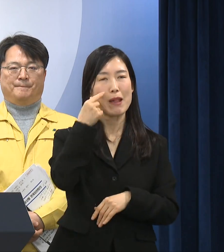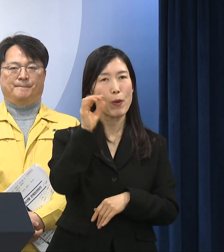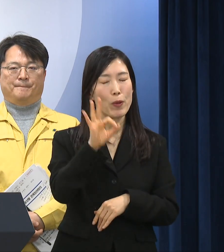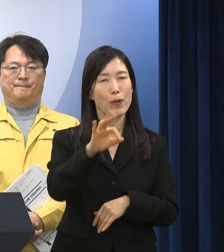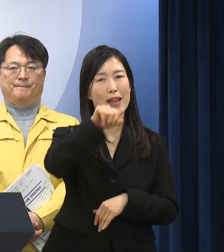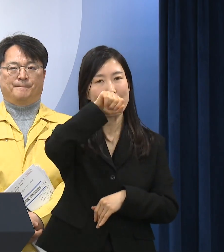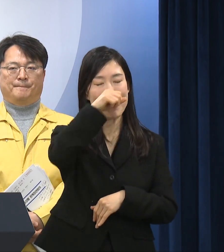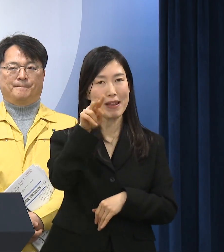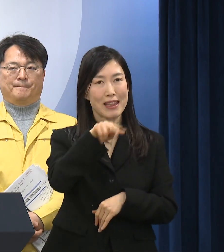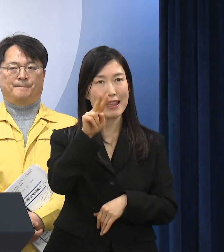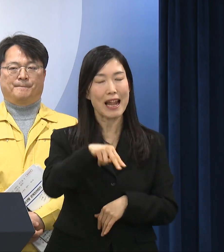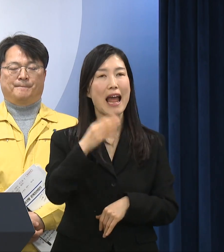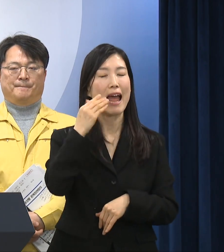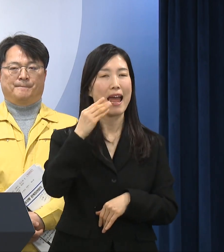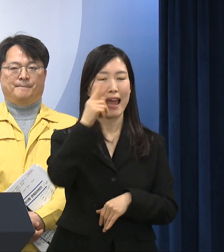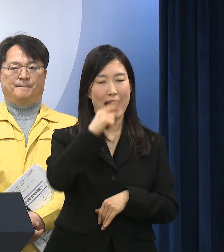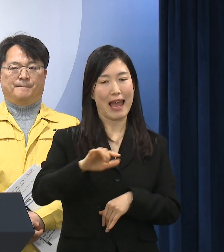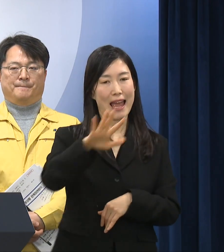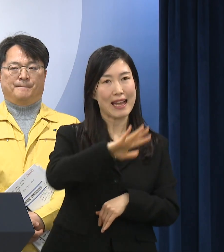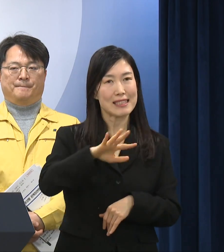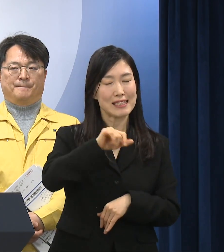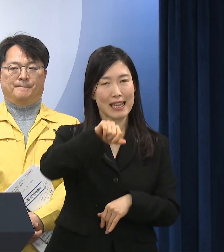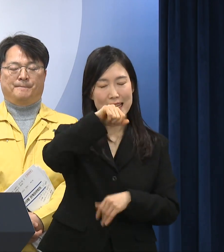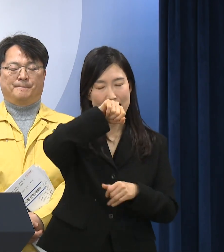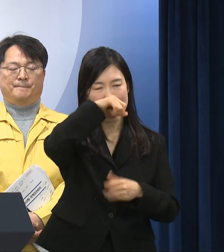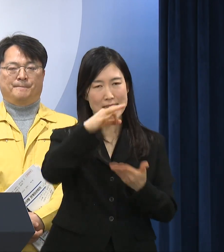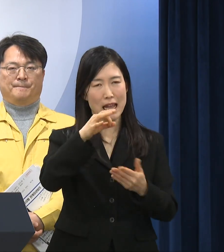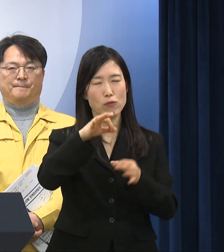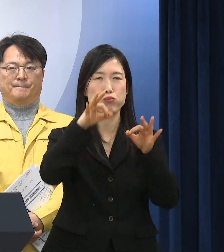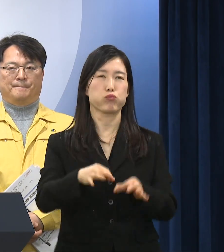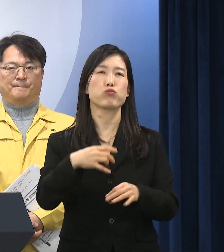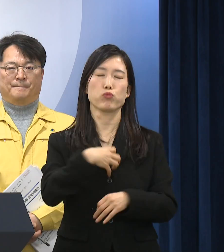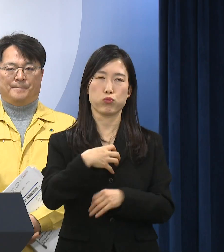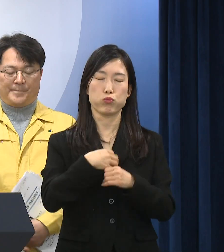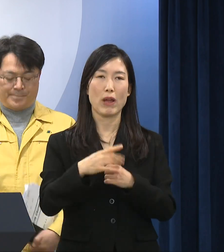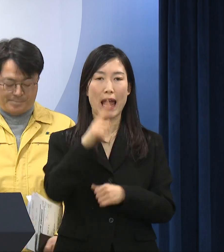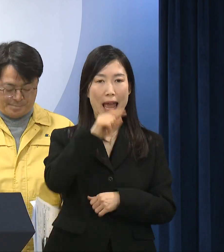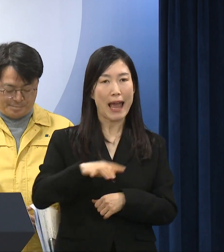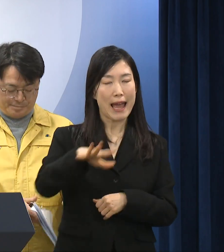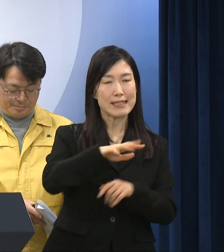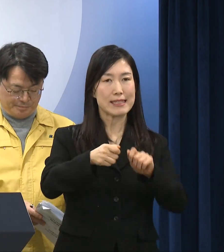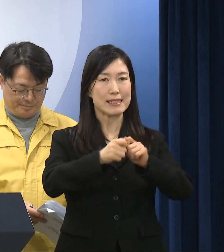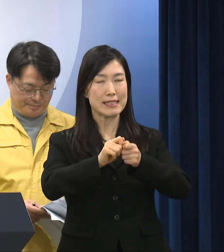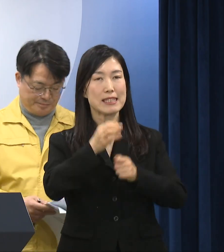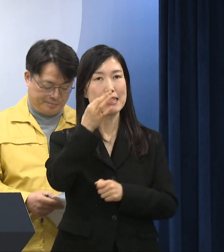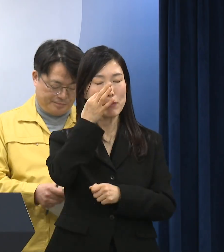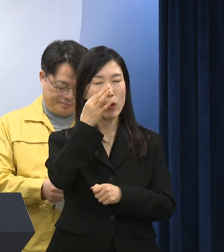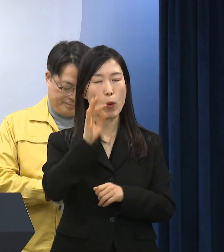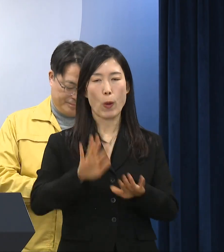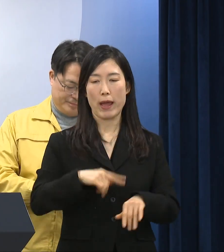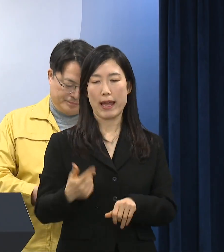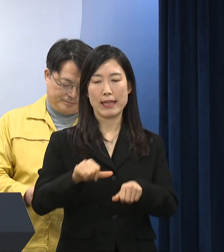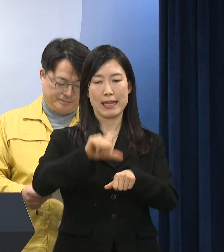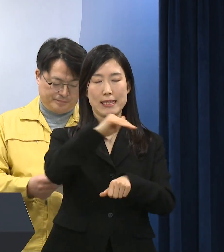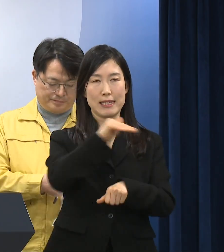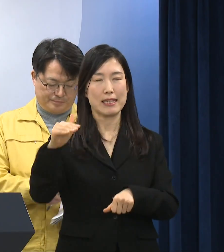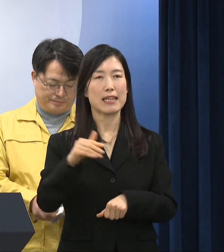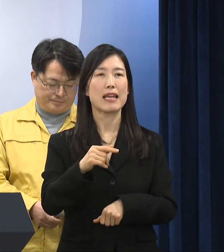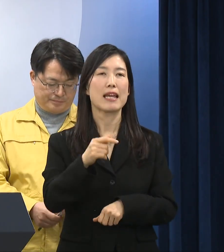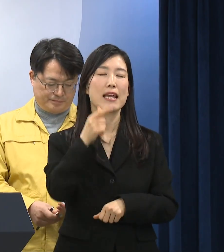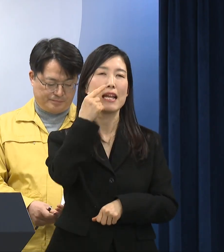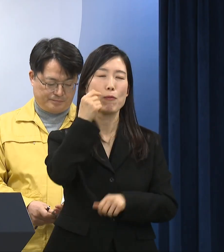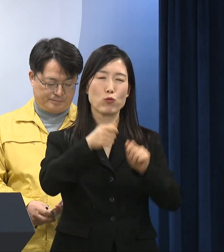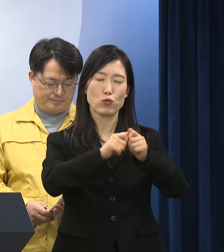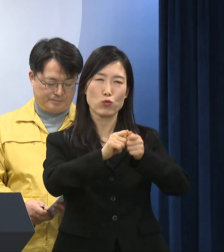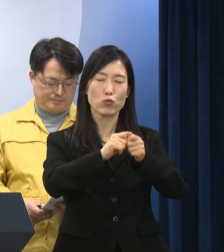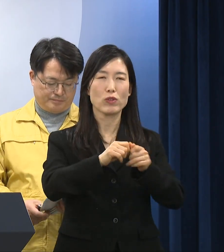대만 달러 등 아시아 신흥국 통화는 약세를 보였습니다. 아시아 정수기의 경우 17시 기준으로 일본 니케이가